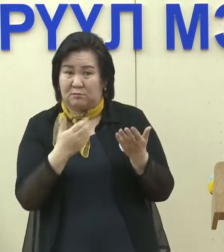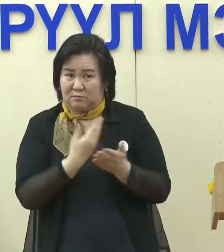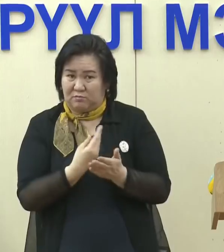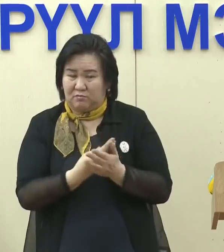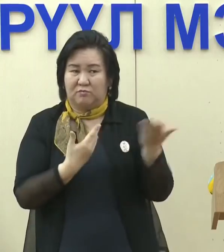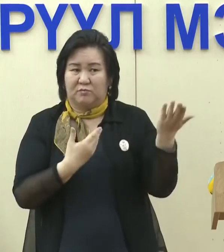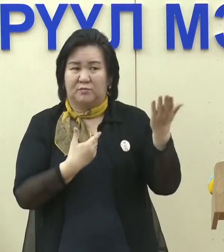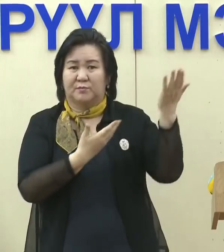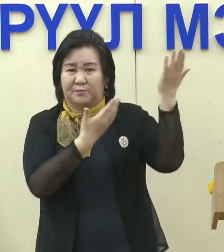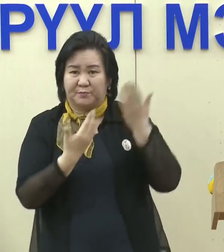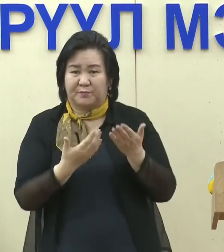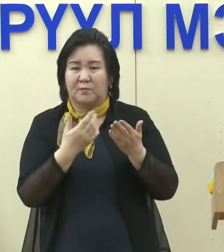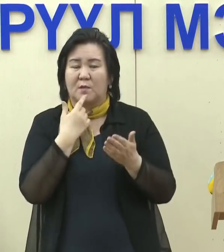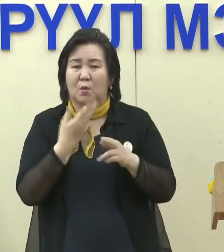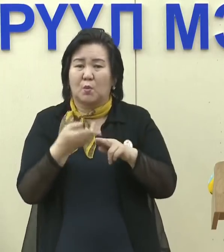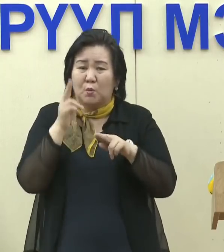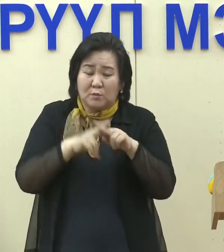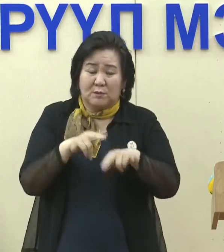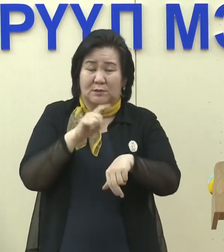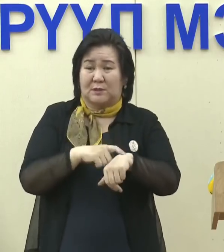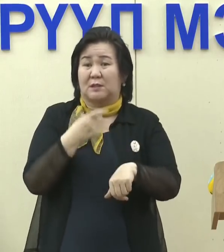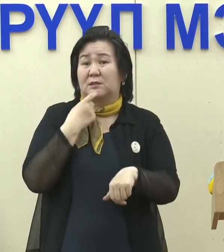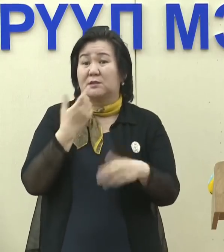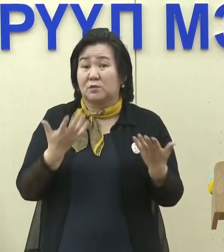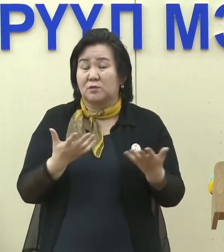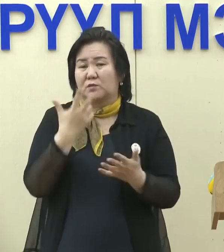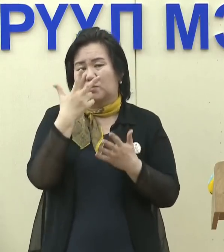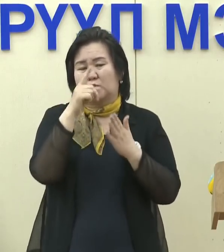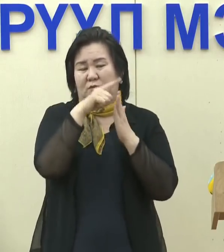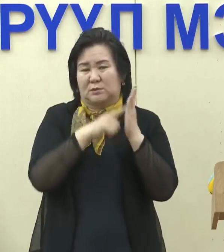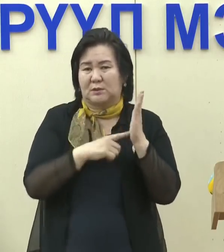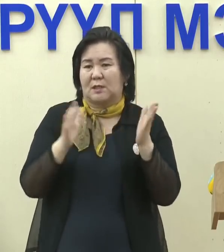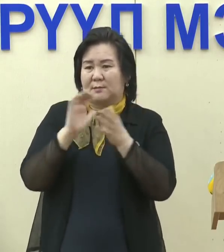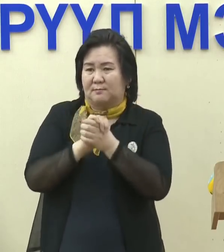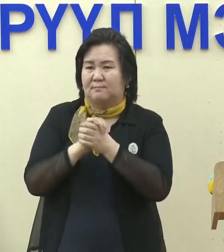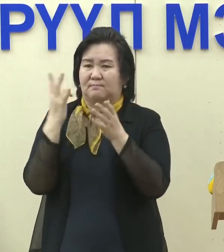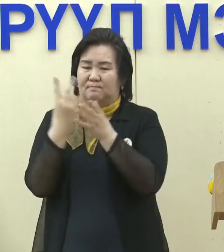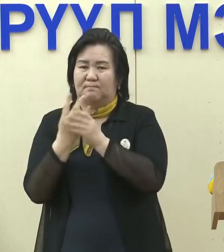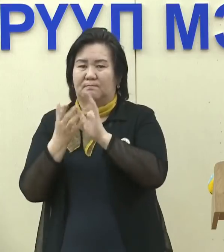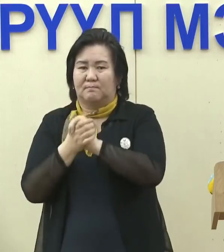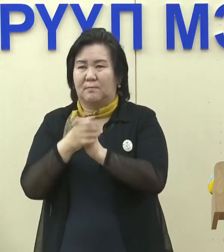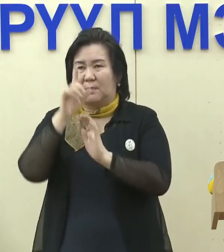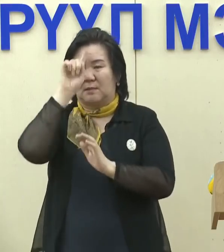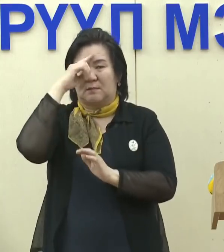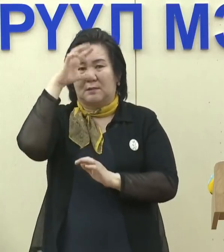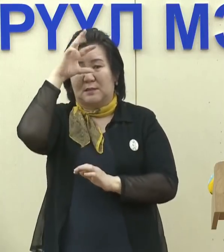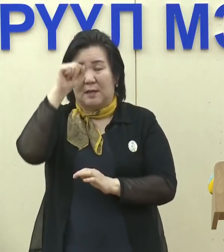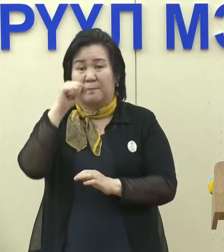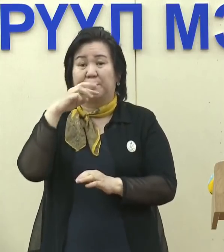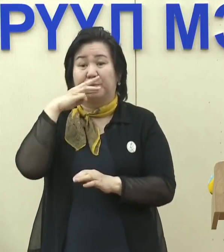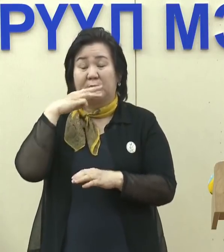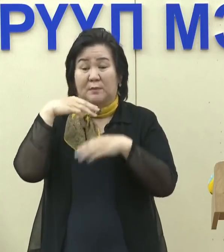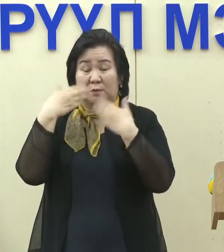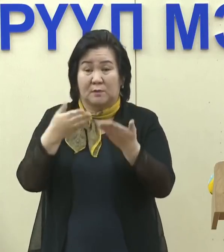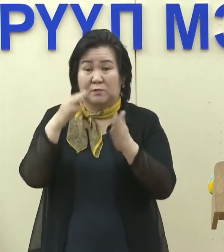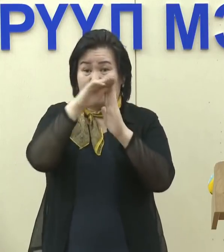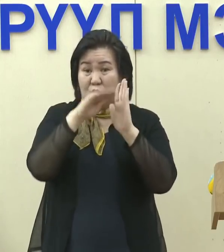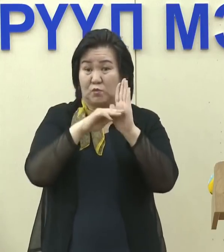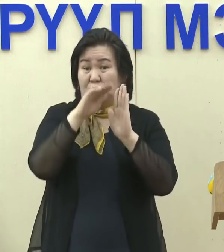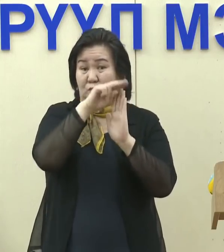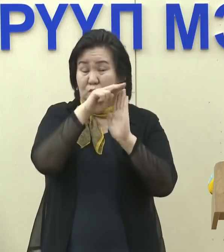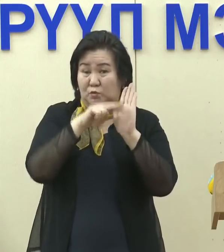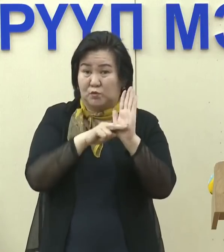Тийм учраас ийм хүнд хэцүү үед бид нар одоо 3 сар эвнэгдэлтэй байж эрүүл мэндийн яамнаас гарч байгаа зөвлөмж шийдвэрүүдийг бол